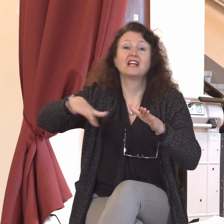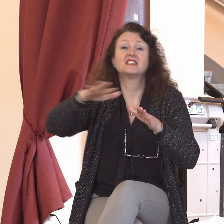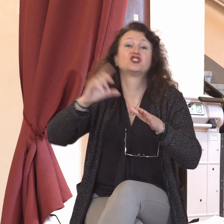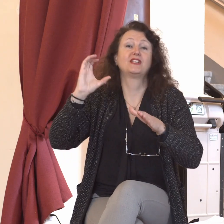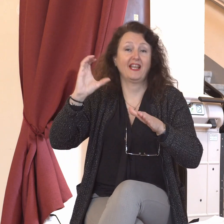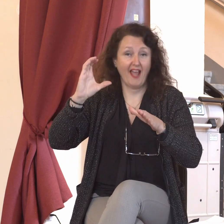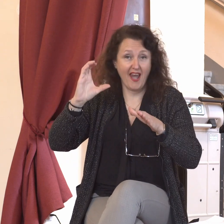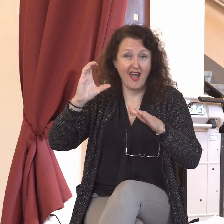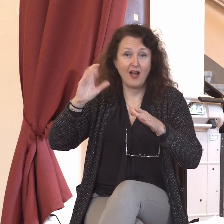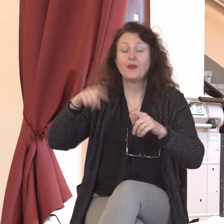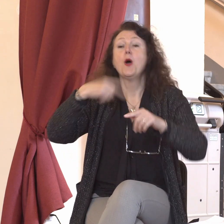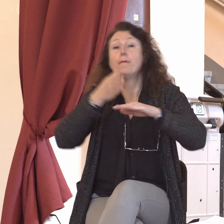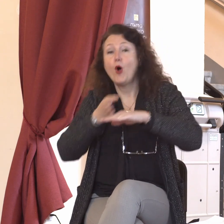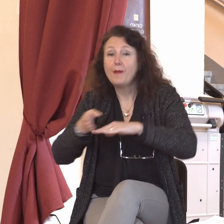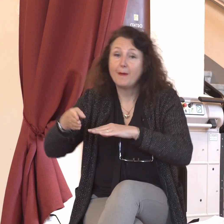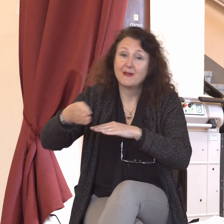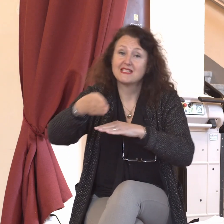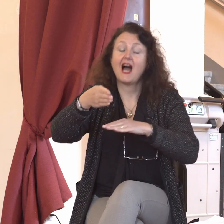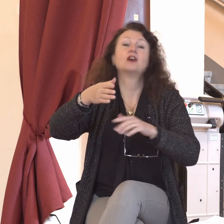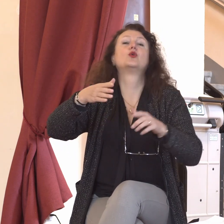piazza, cittadella, poi abbiamo passato